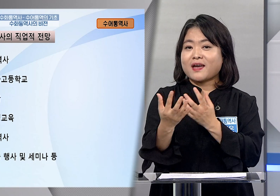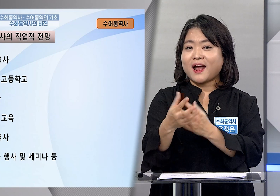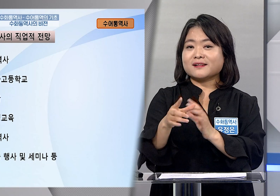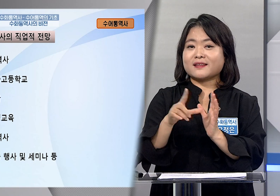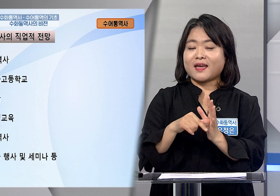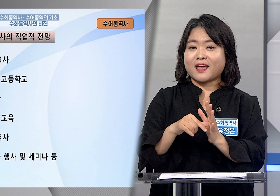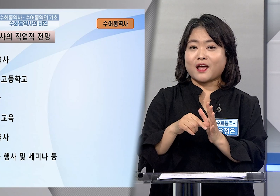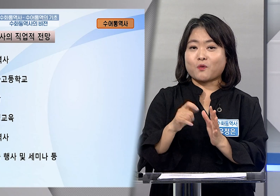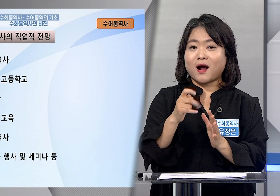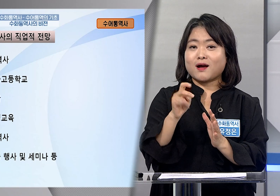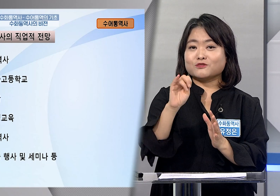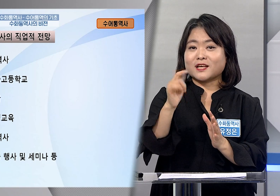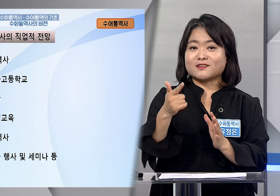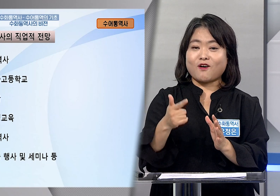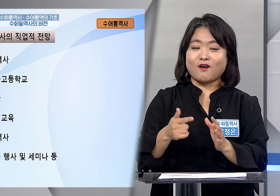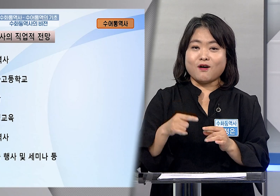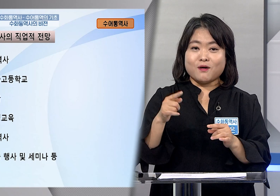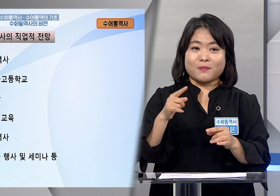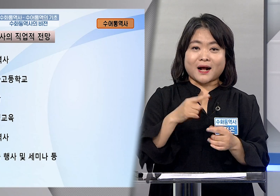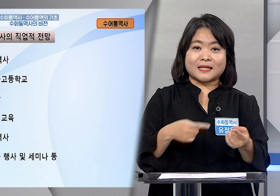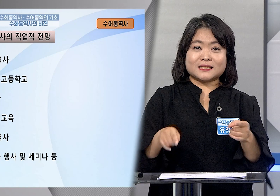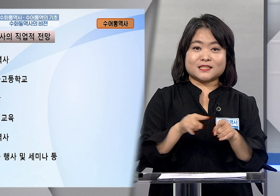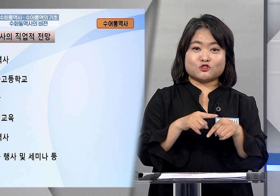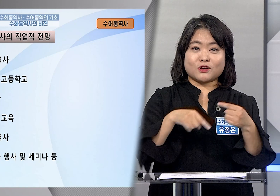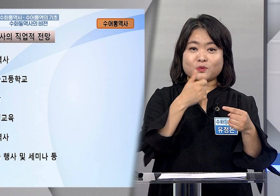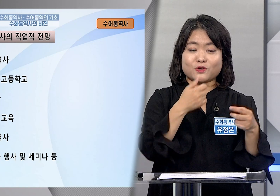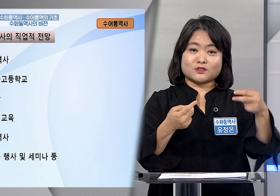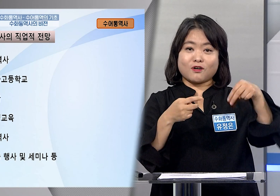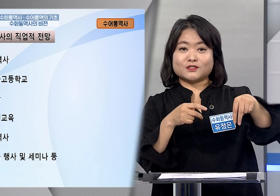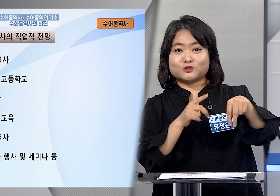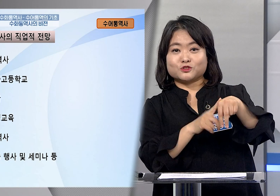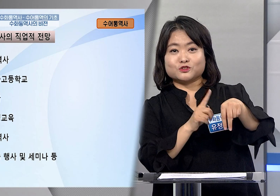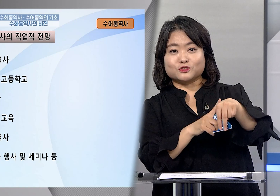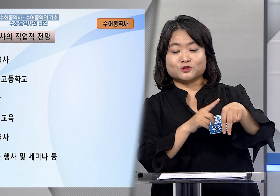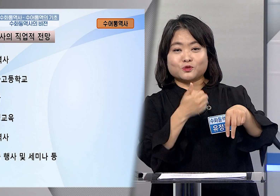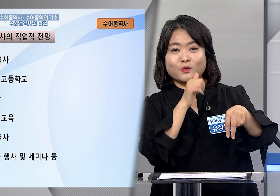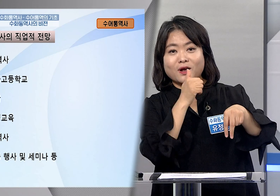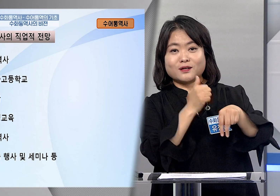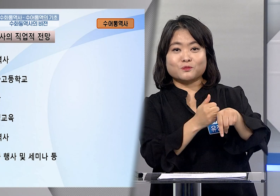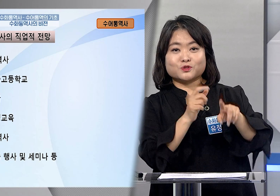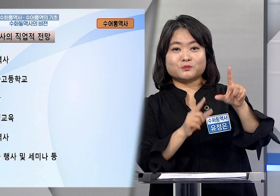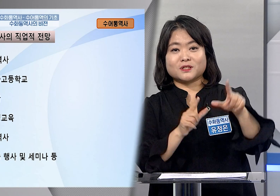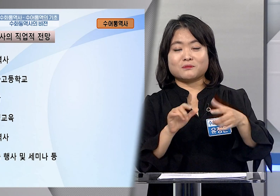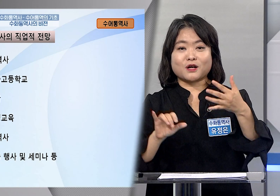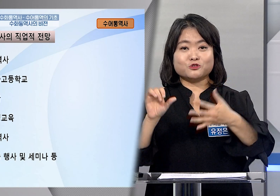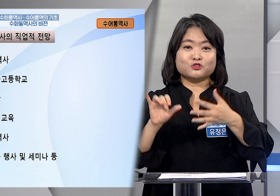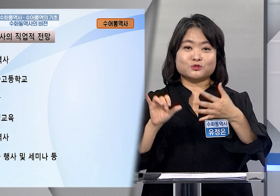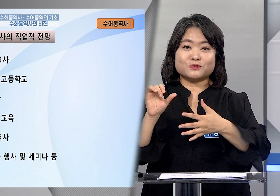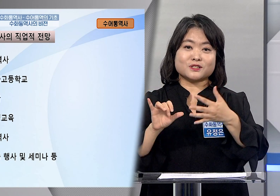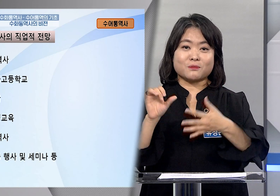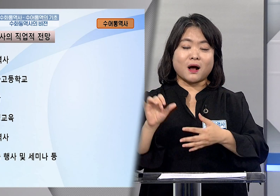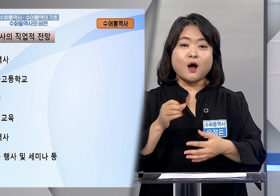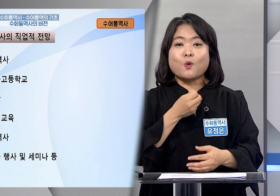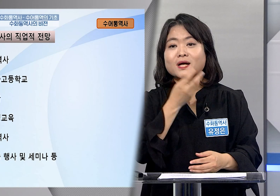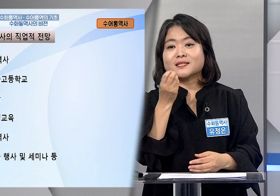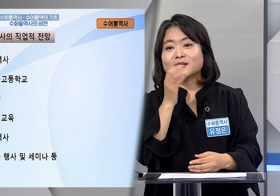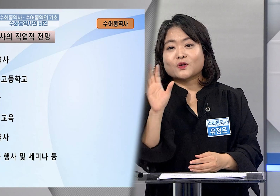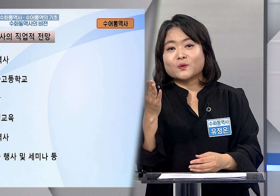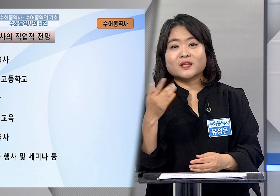할 때 광화문에서 막 같이 수화통역 서가지고 통역하는 모습들이 막 유튜브에서 막 화제가 되고 했던